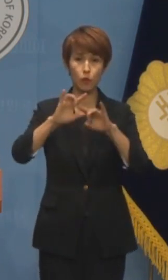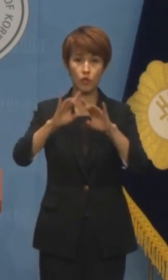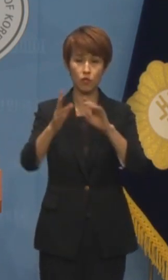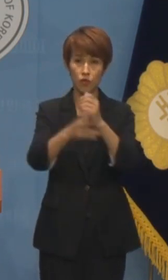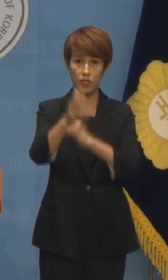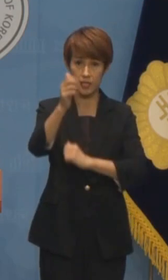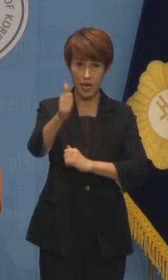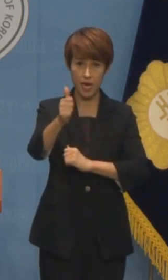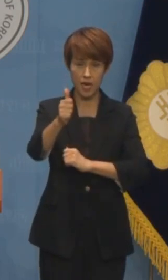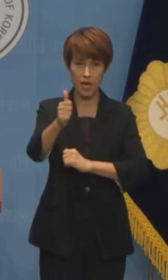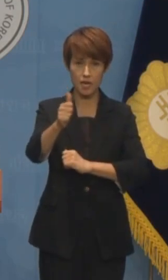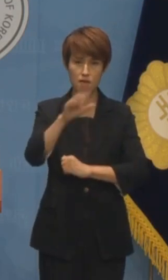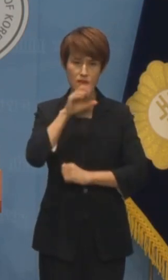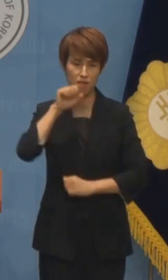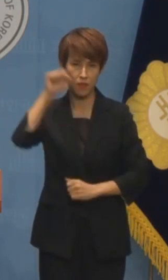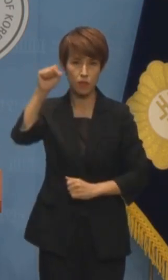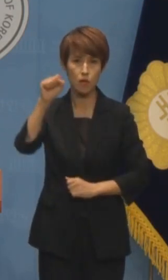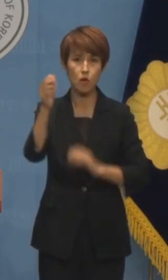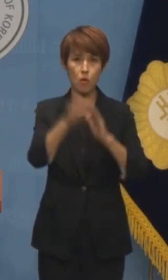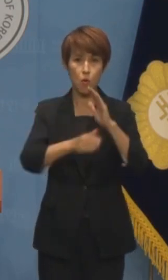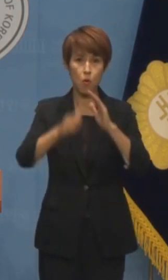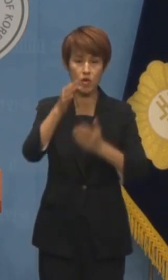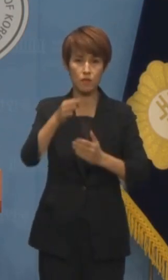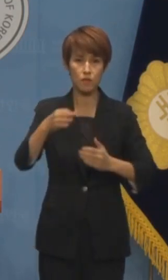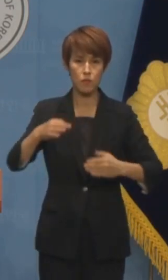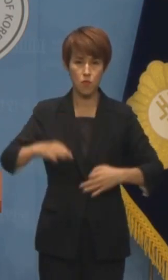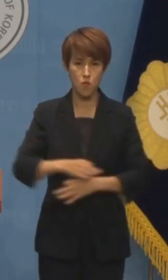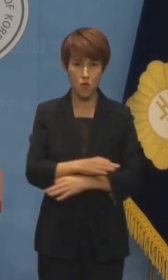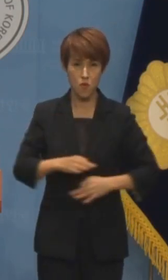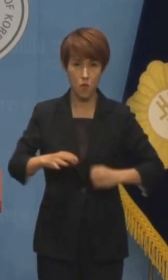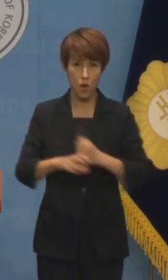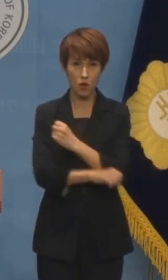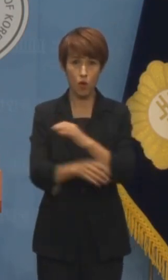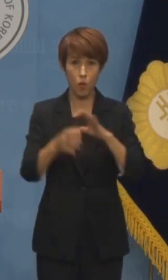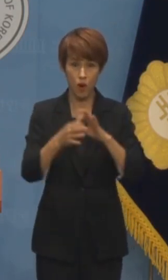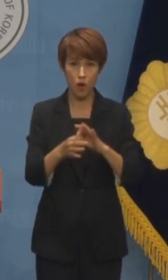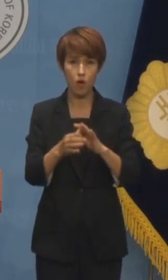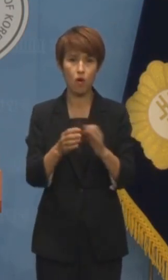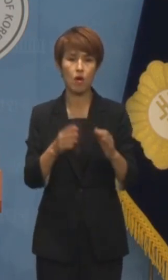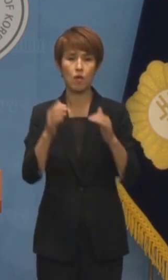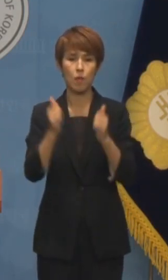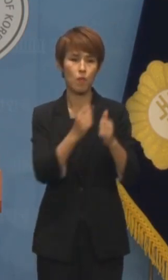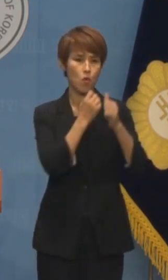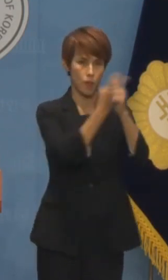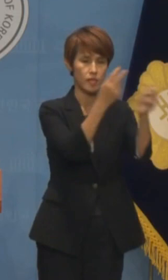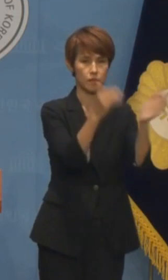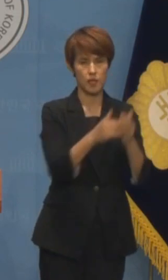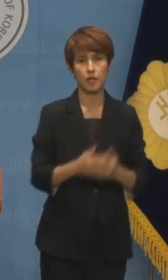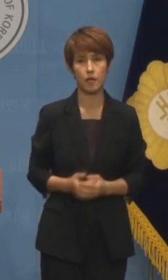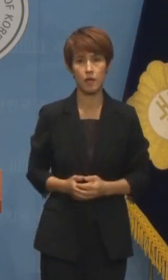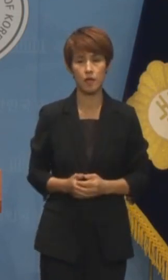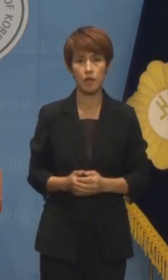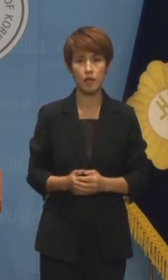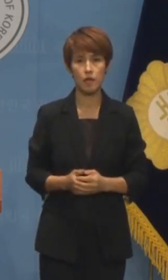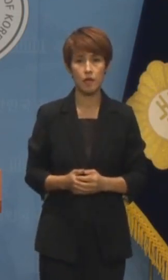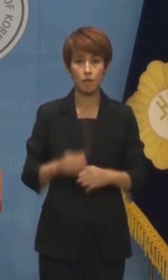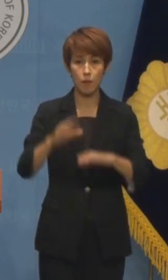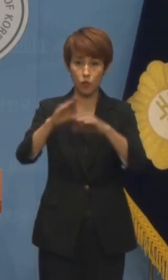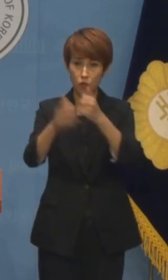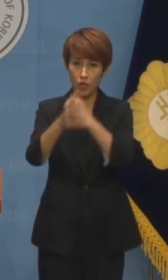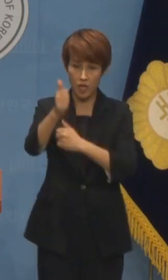규탄과 공금횡령에 대한 고발장을 민주당과 함께 진행했습니다. 이제 신임 방통위원장이 회의를